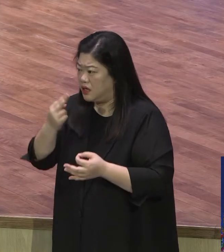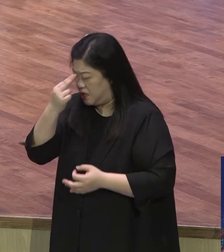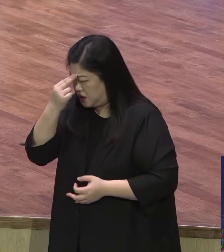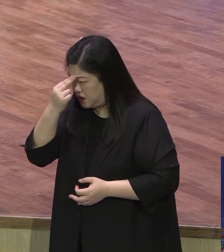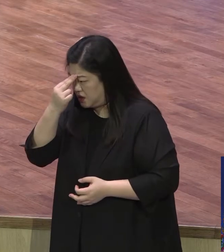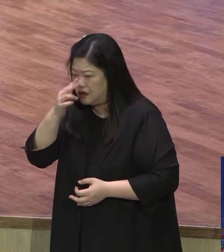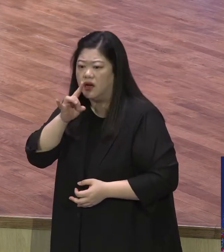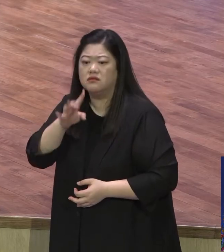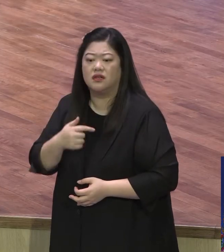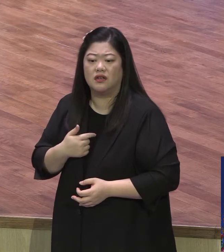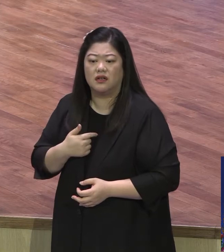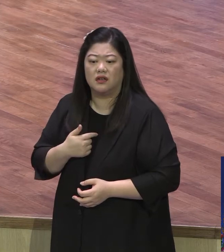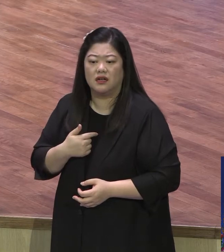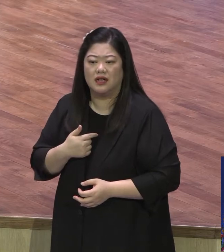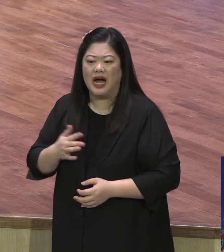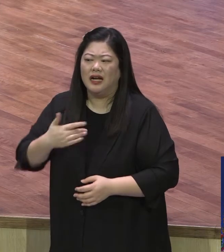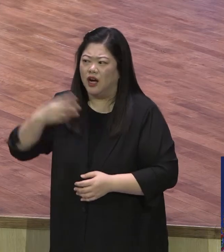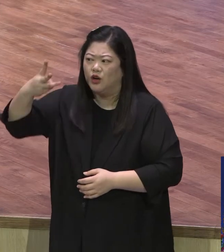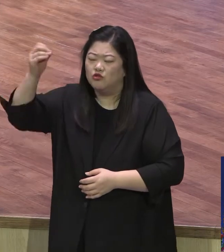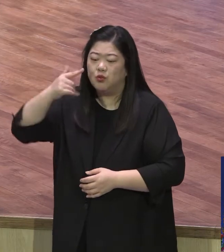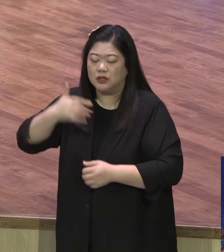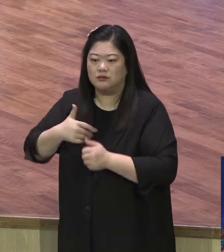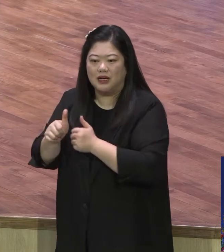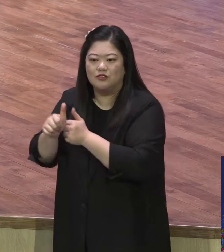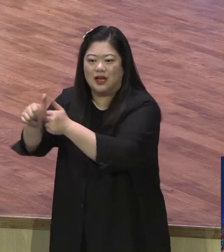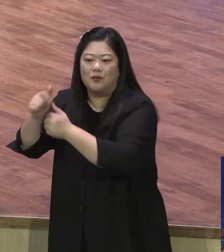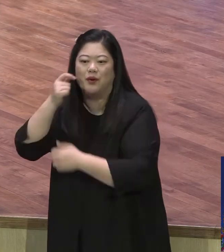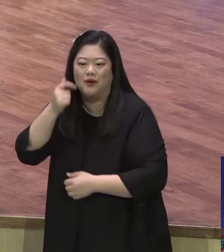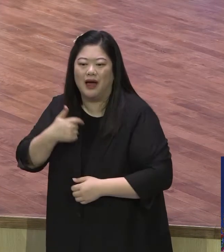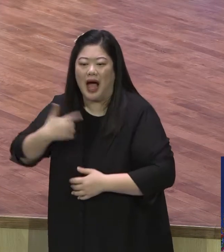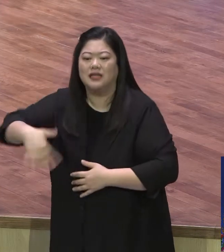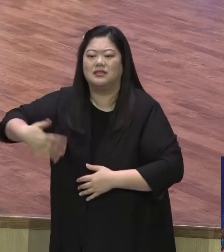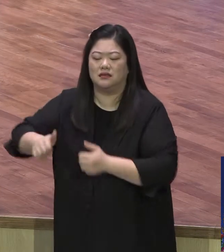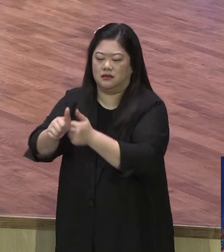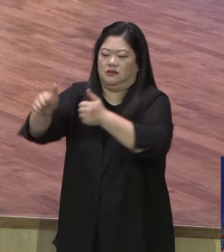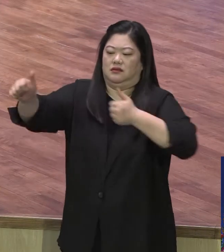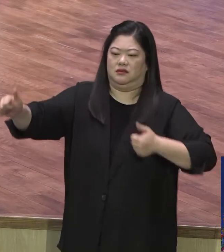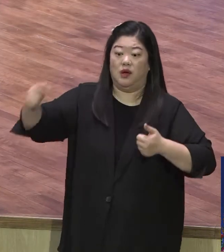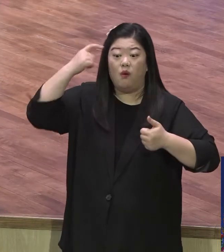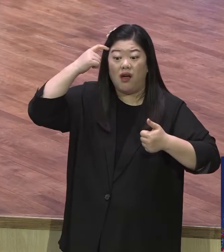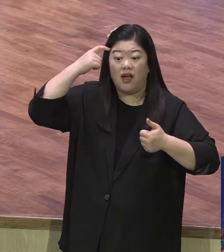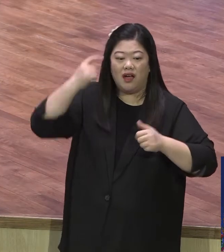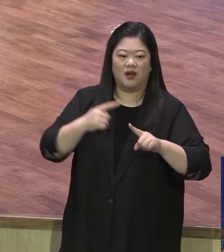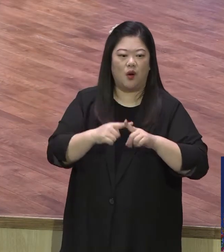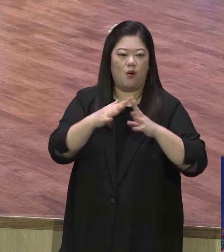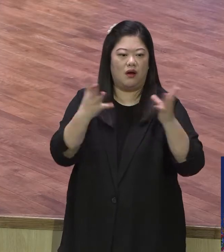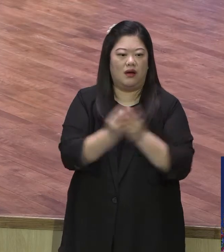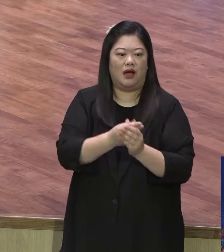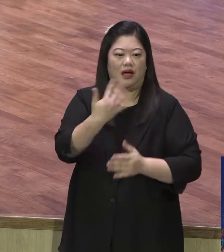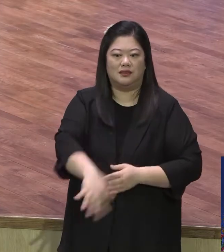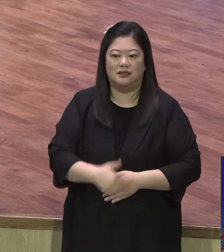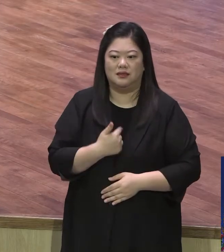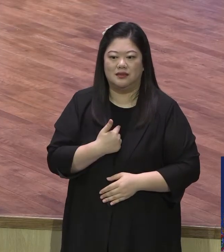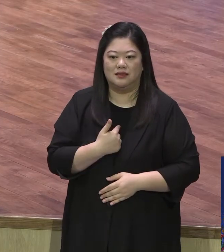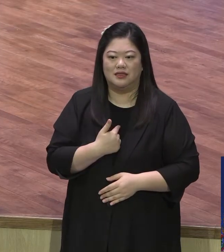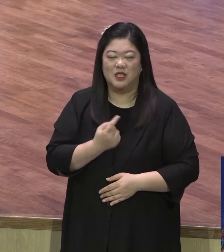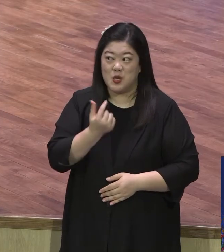저는 아직까지 그까지는 못 하고 있습니다만 헌장이 안 돼가지고 이미 성교만을 위한 기업을 진행했어요